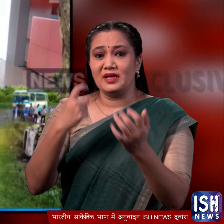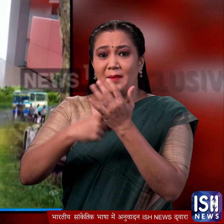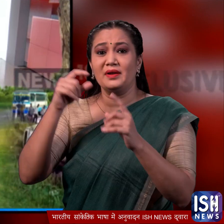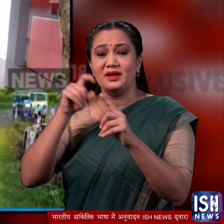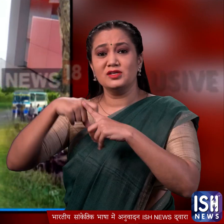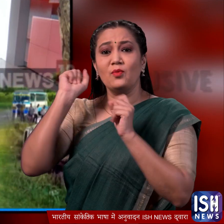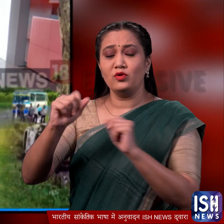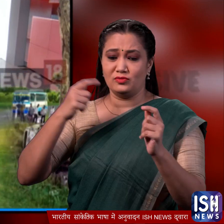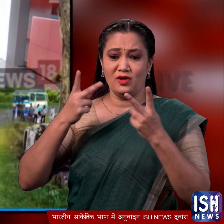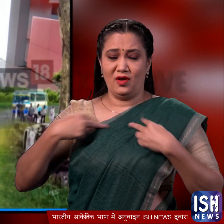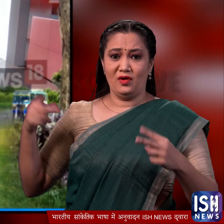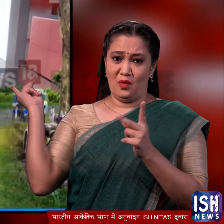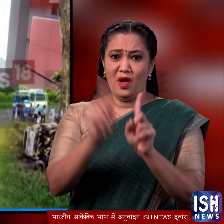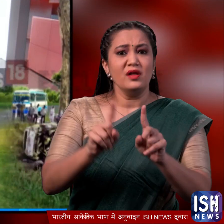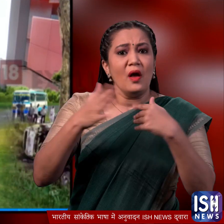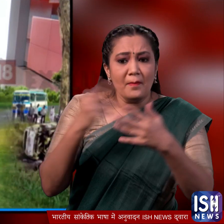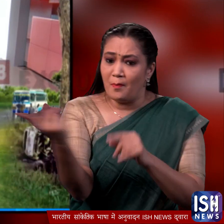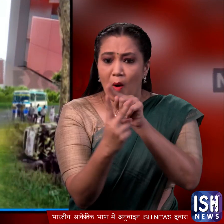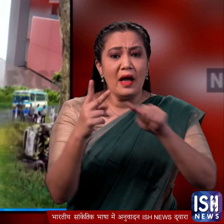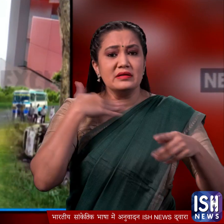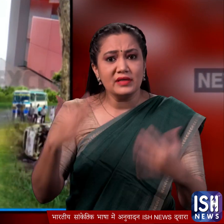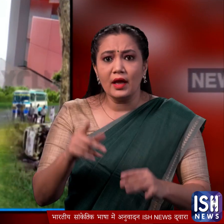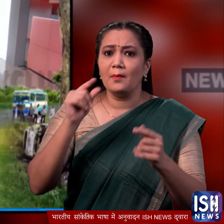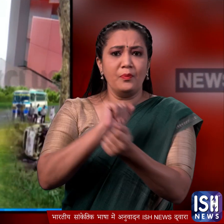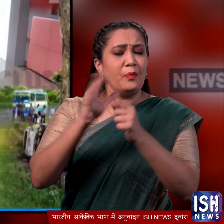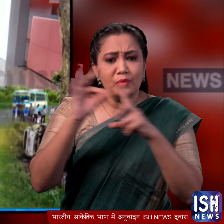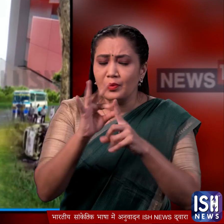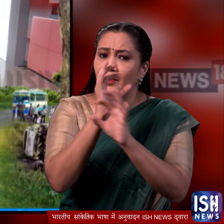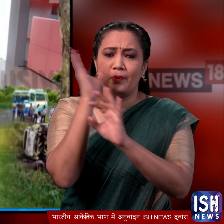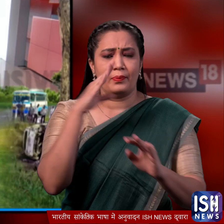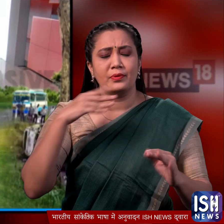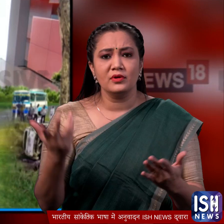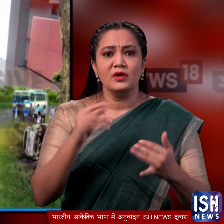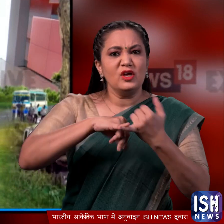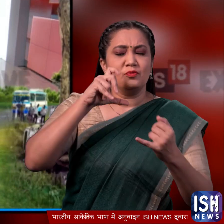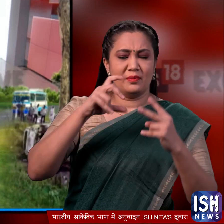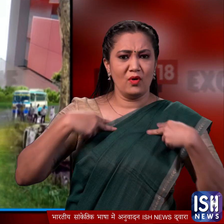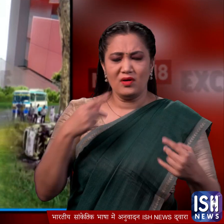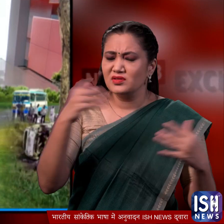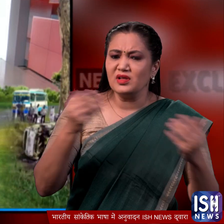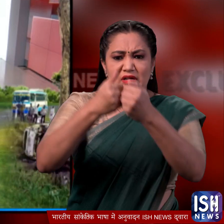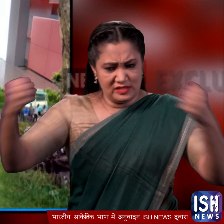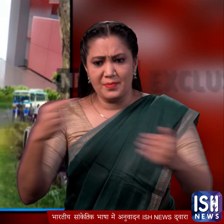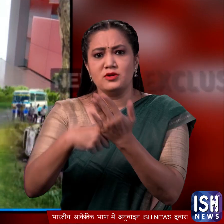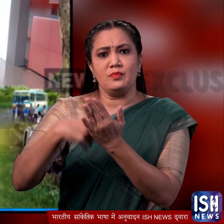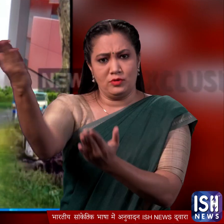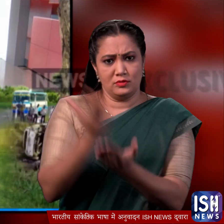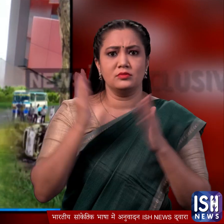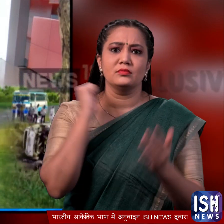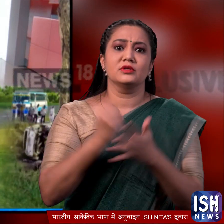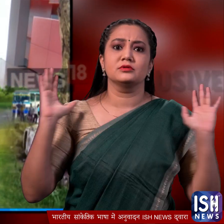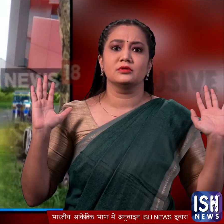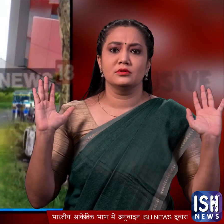को बताया कि उनके मामले में पुलिस कुछ नहीं कर रही, जिस पर सुप्रीम कोर्ट ने इन दोनों मामलों में राज्य सरकार से अलग से रिपोर्ट जमा करने को